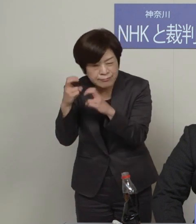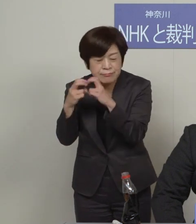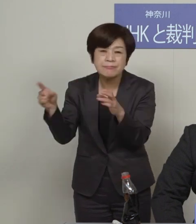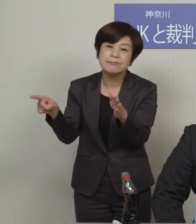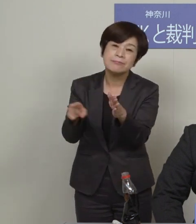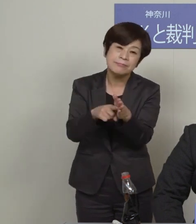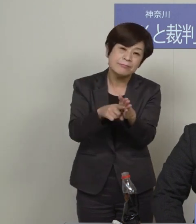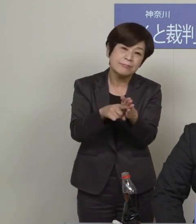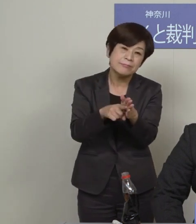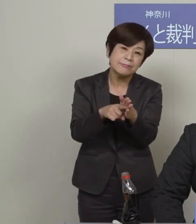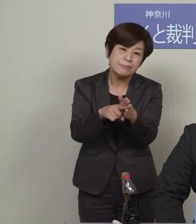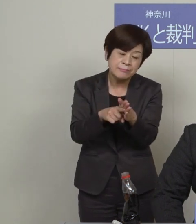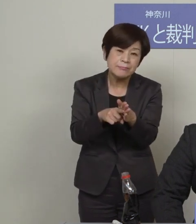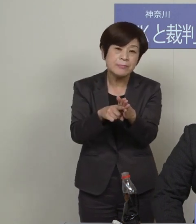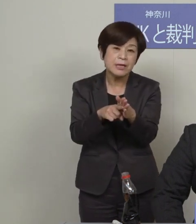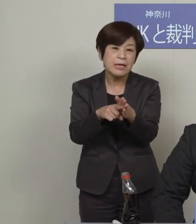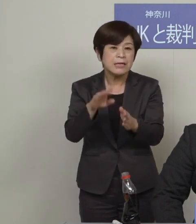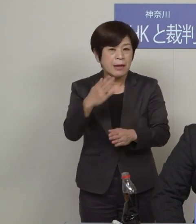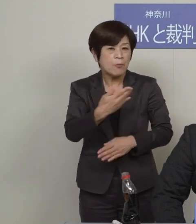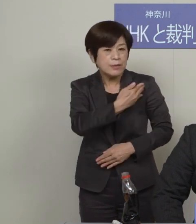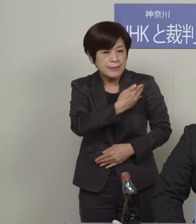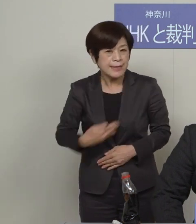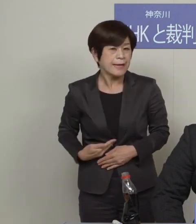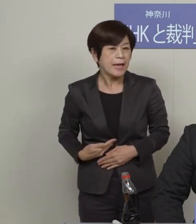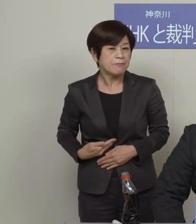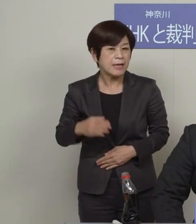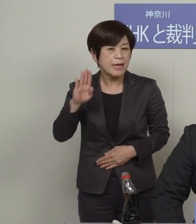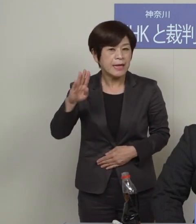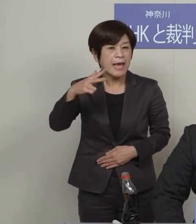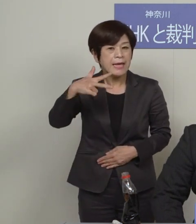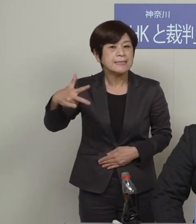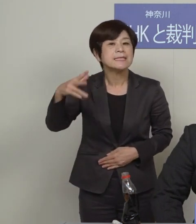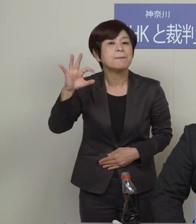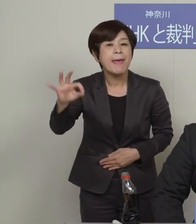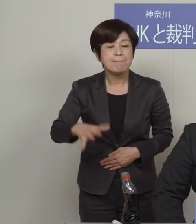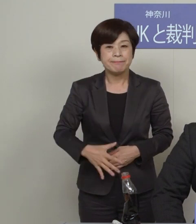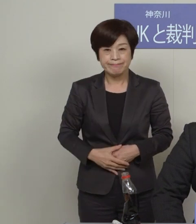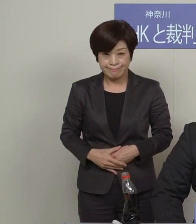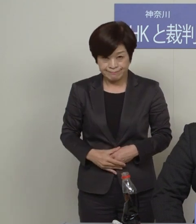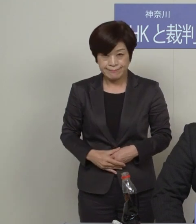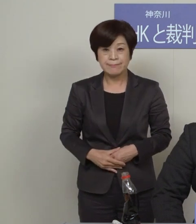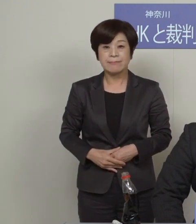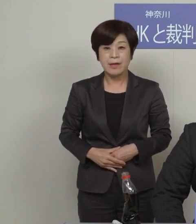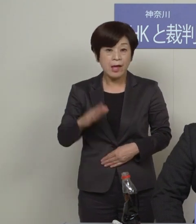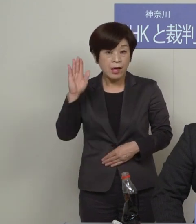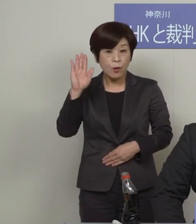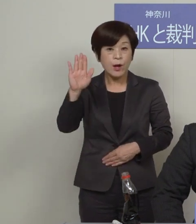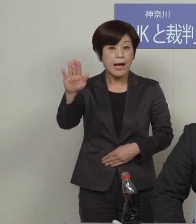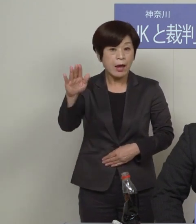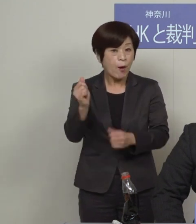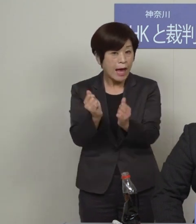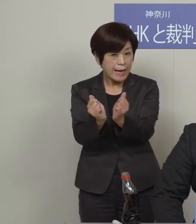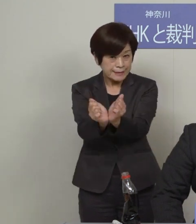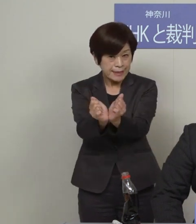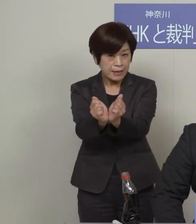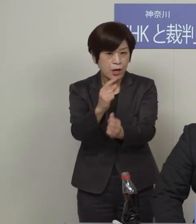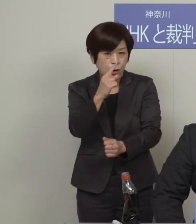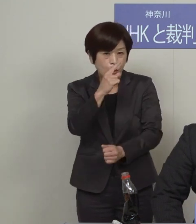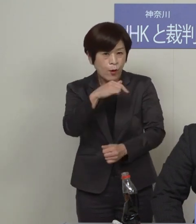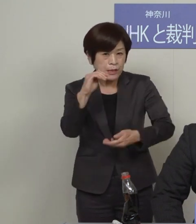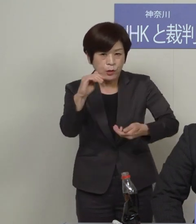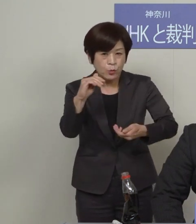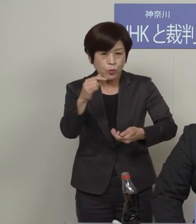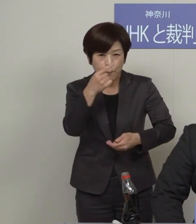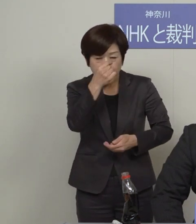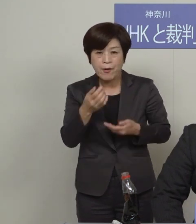続けましたが、これがけじめだと思って我慢しました。今後は犯罪行為や迷惑行為を